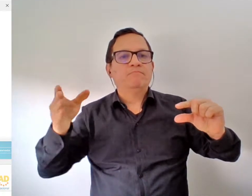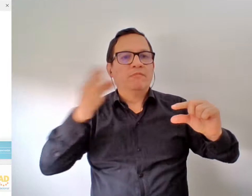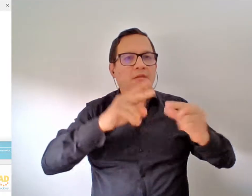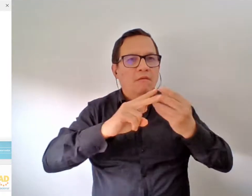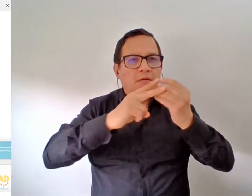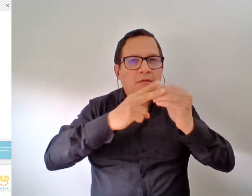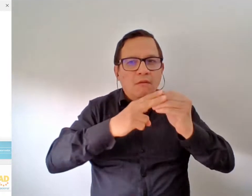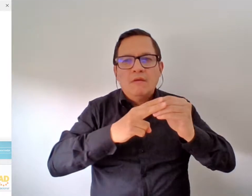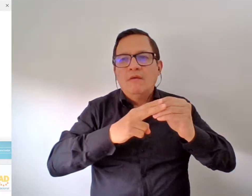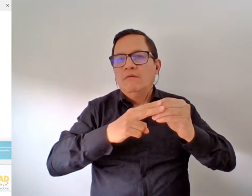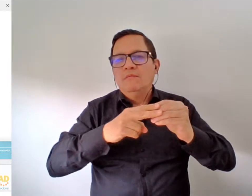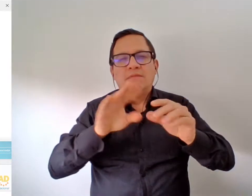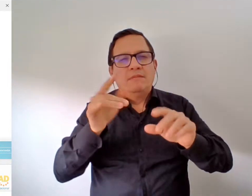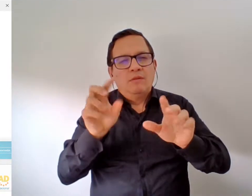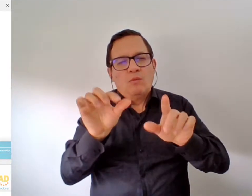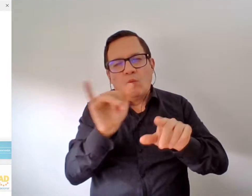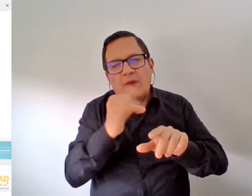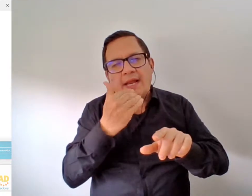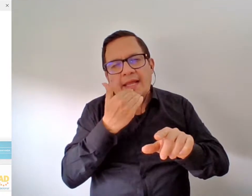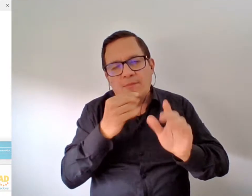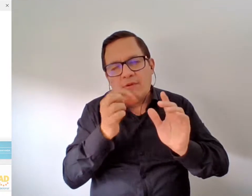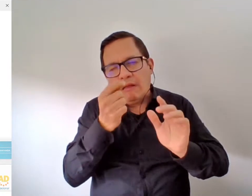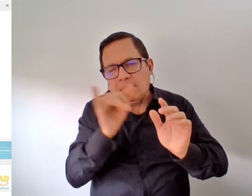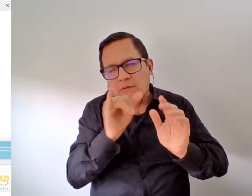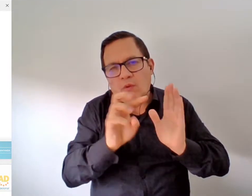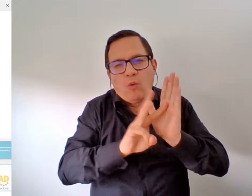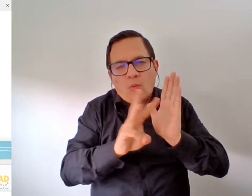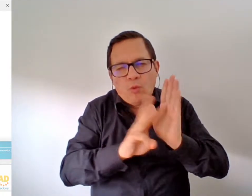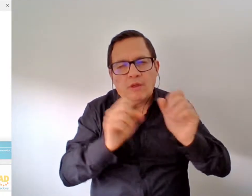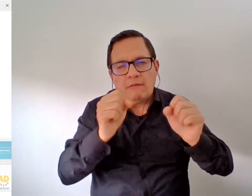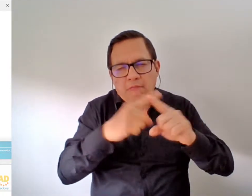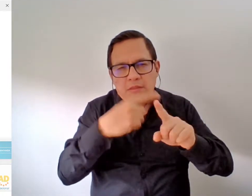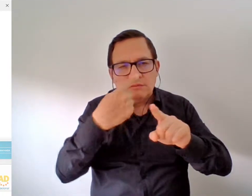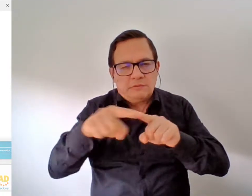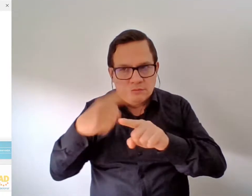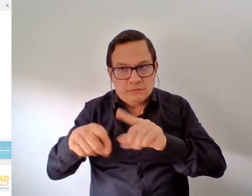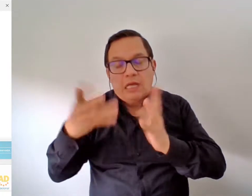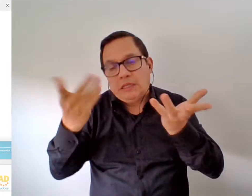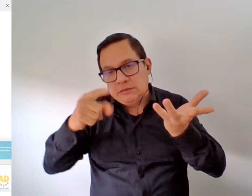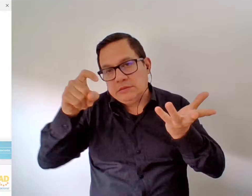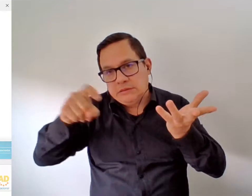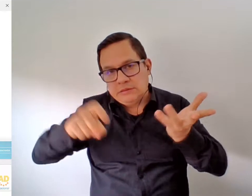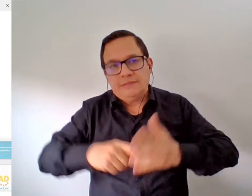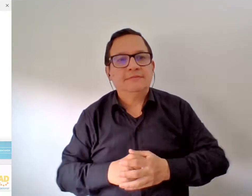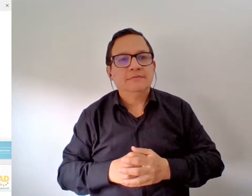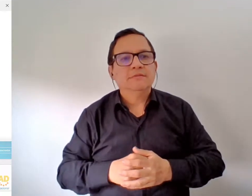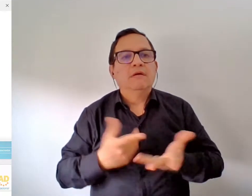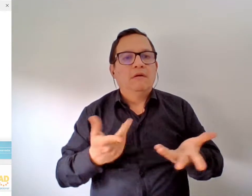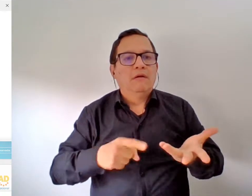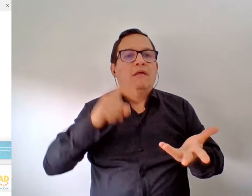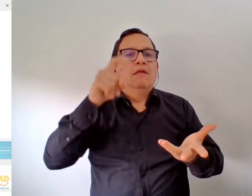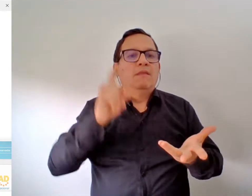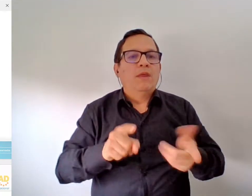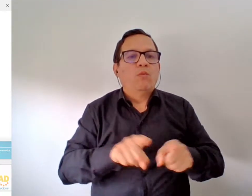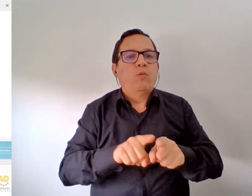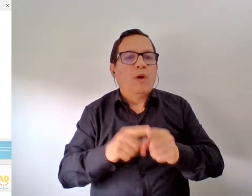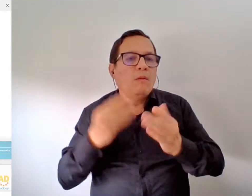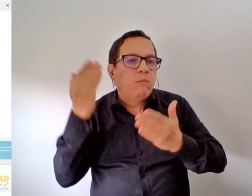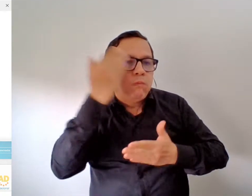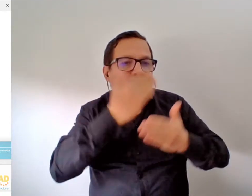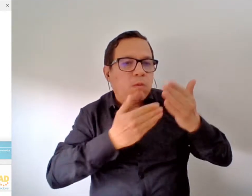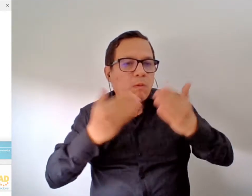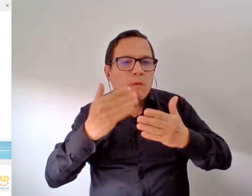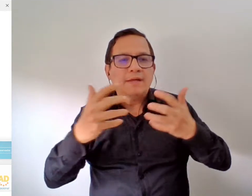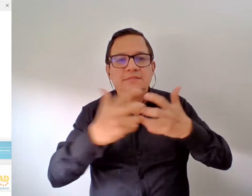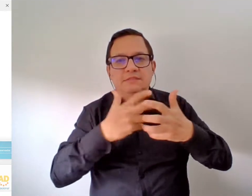Herramientas ofimáticas. Se requiere. Se debe permitir probar el